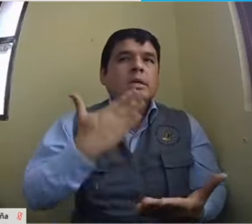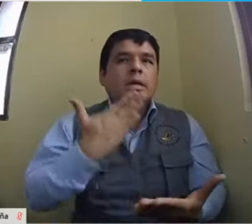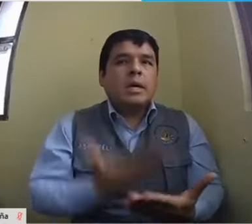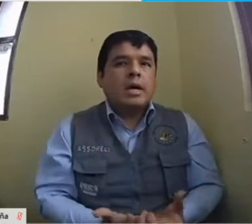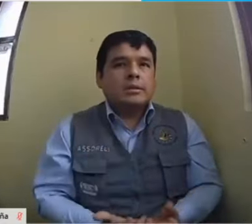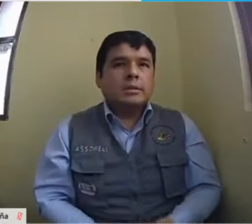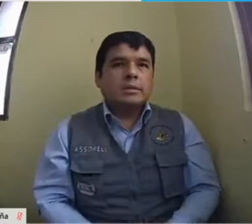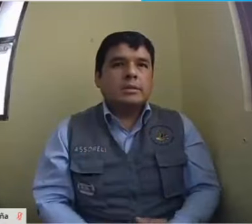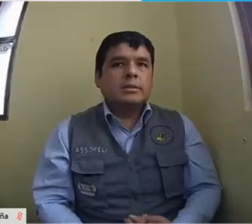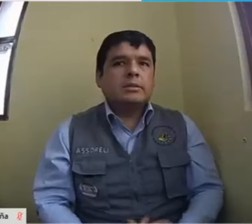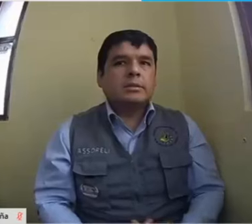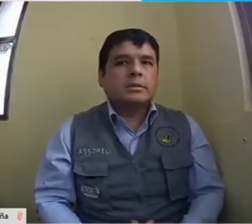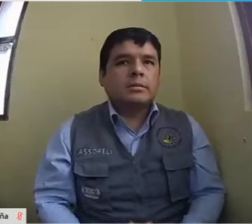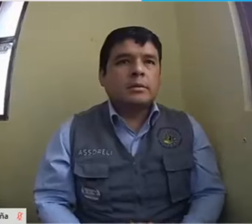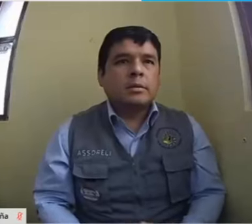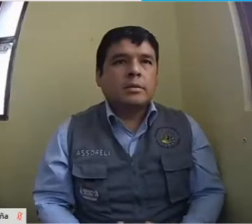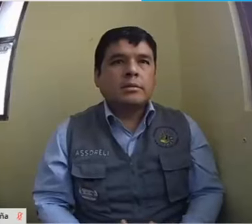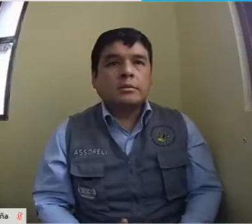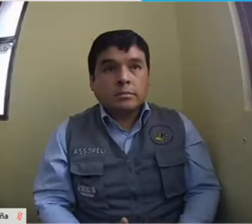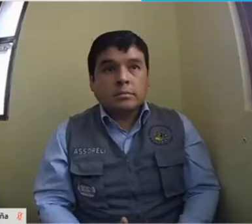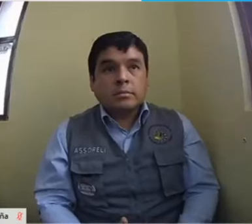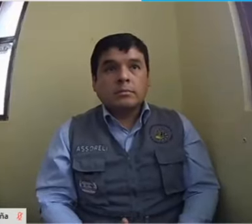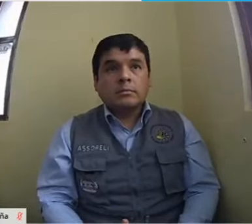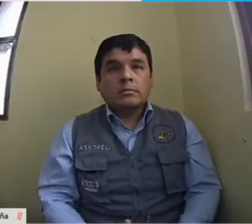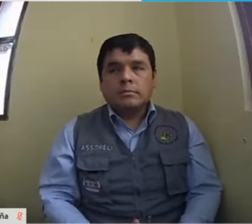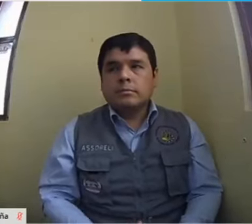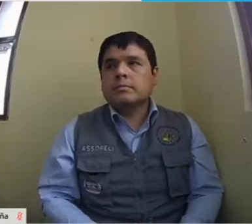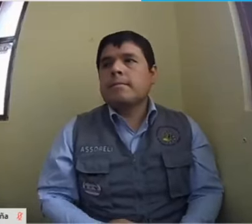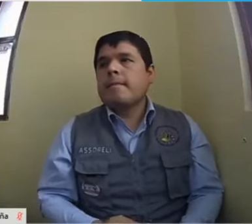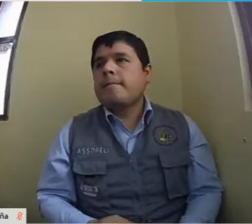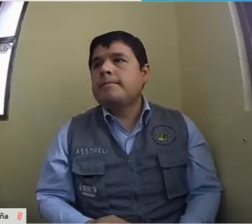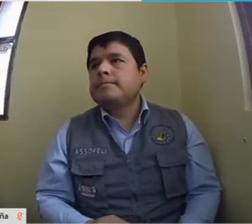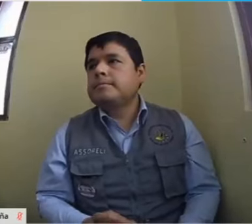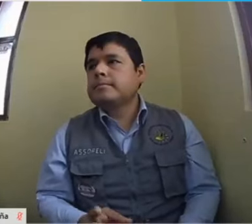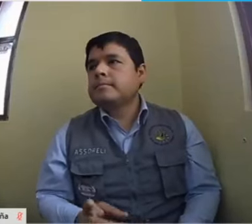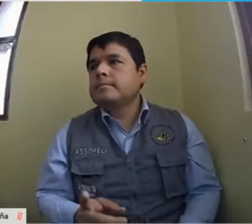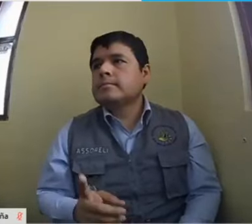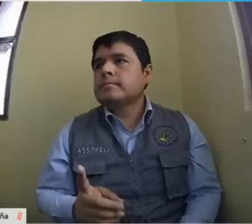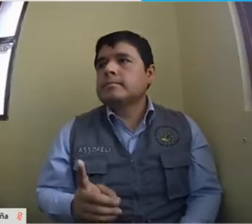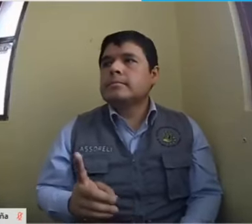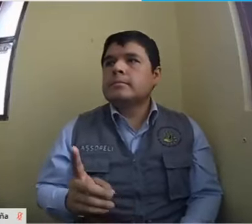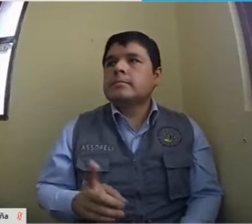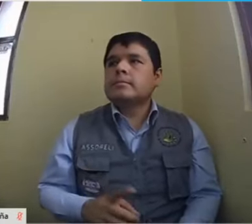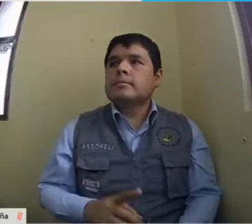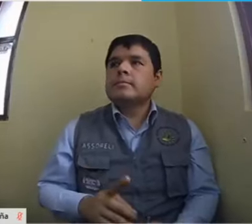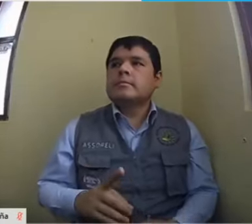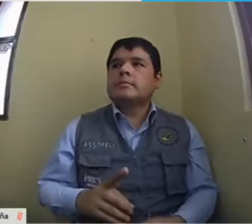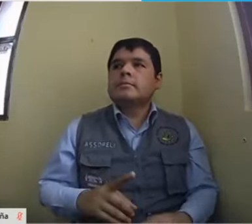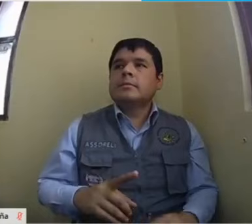Ronald. Gracias. Pero tiene que mostrarse agradecido en el rostro también, ¿no?